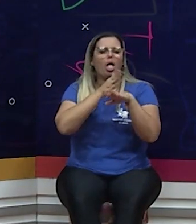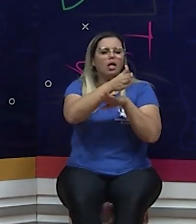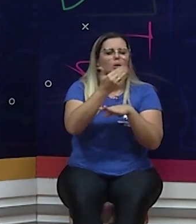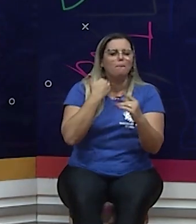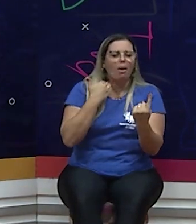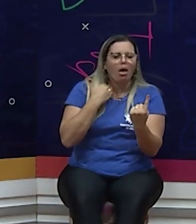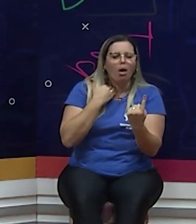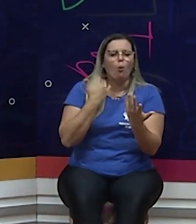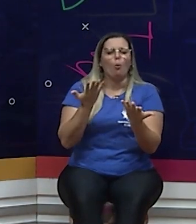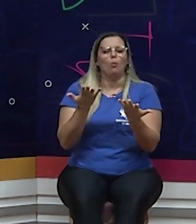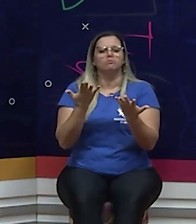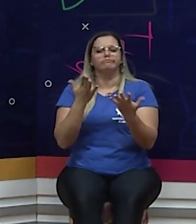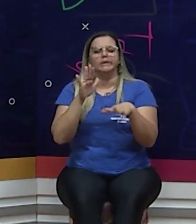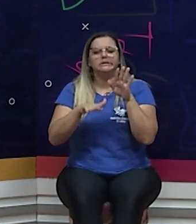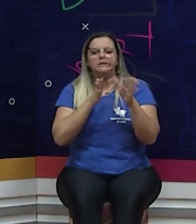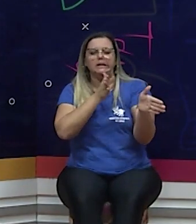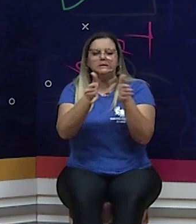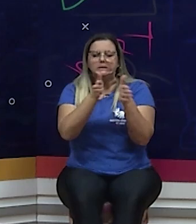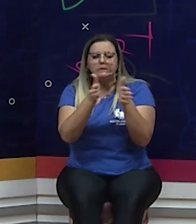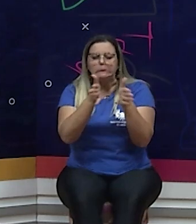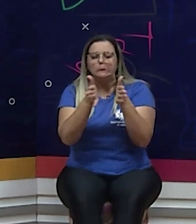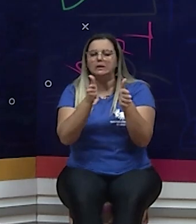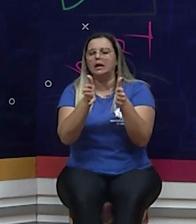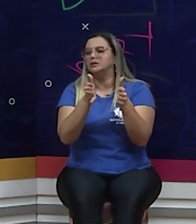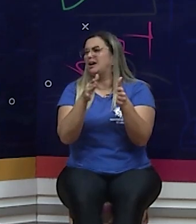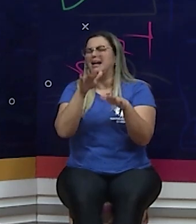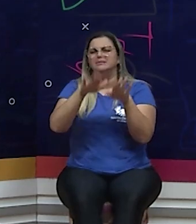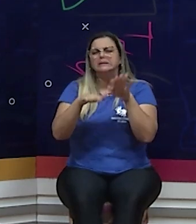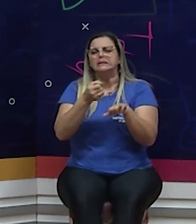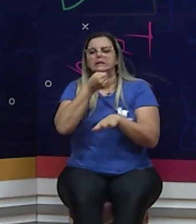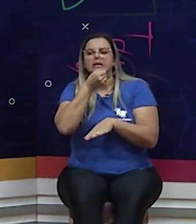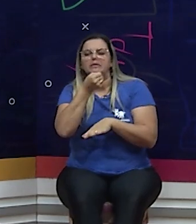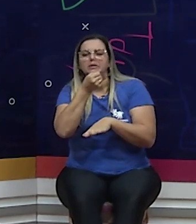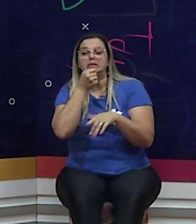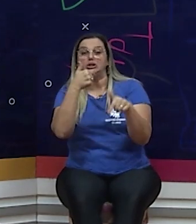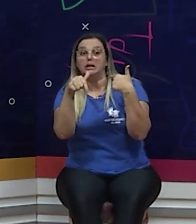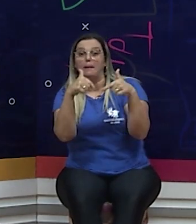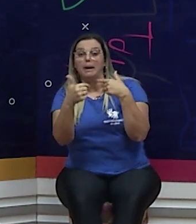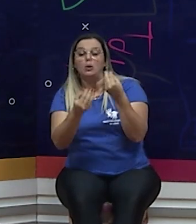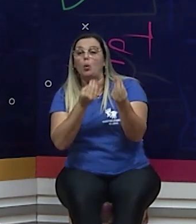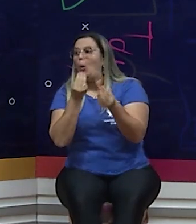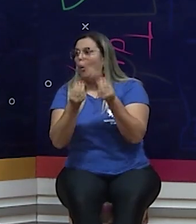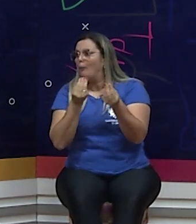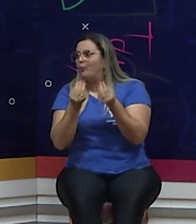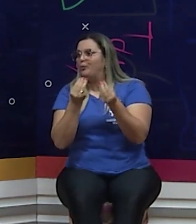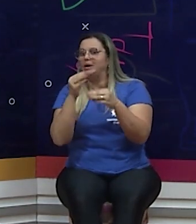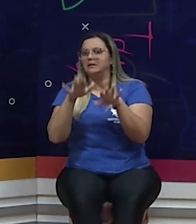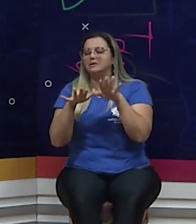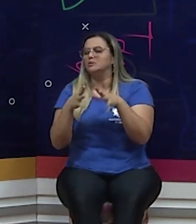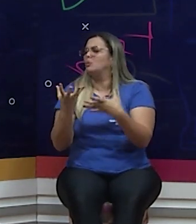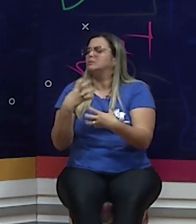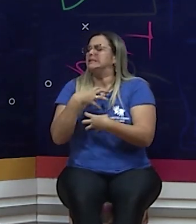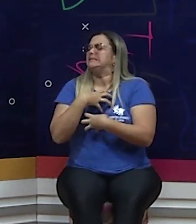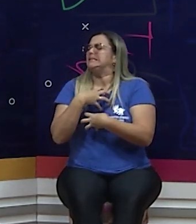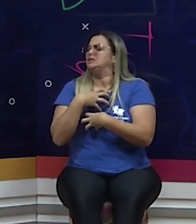banco, acessibilidade mesmo, até para uma entrevista de emprego, por exemplo, coisas nesse sentido.